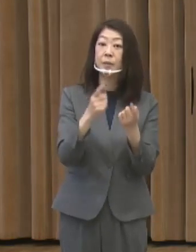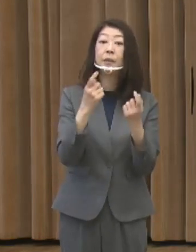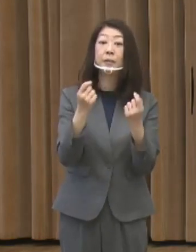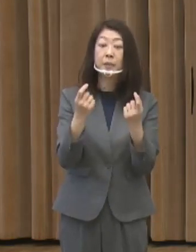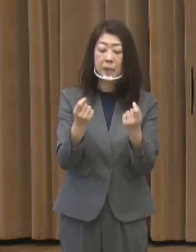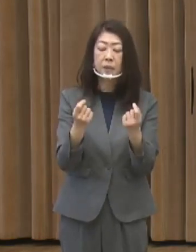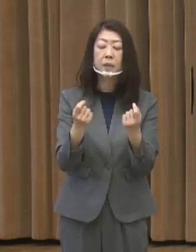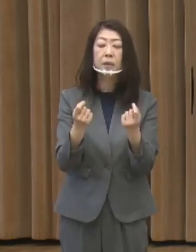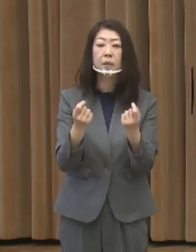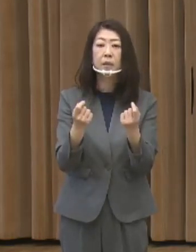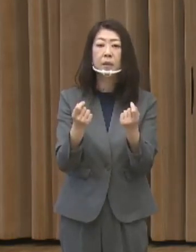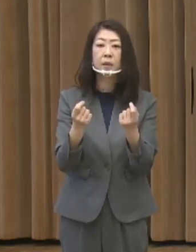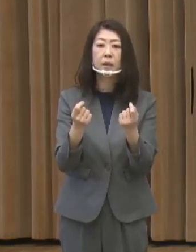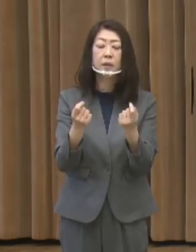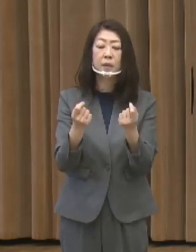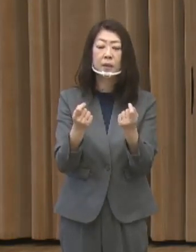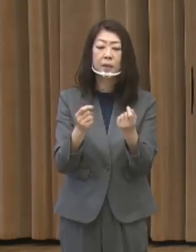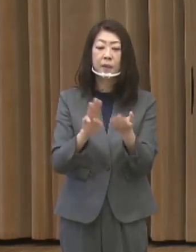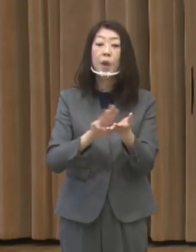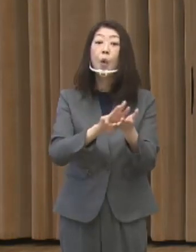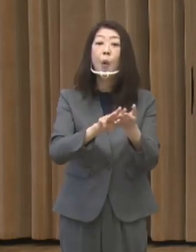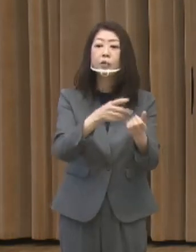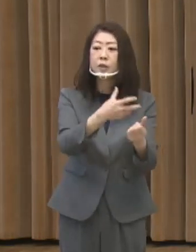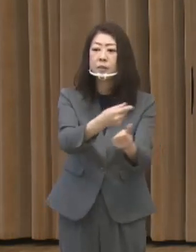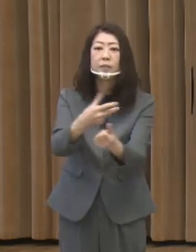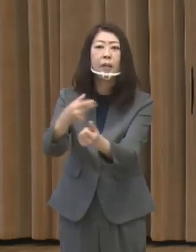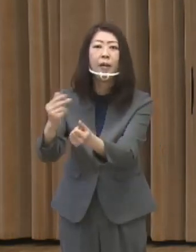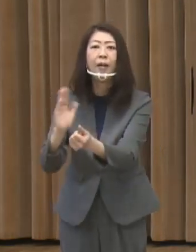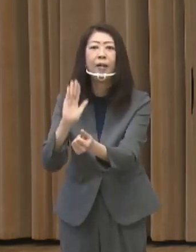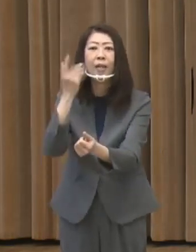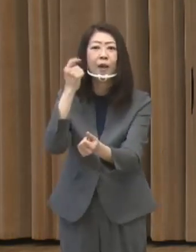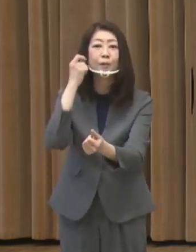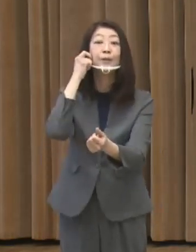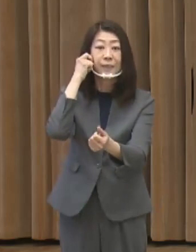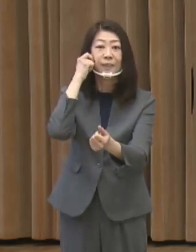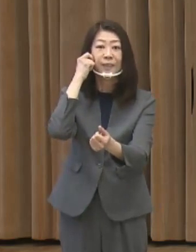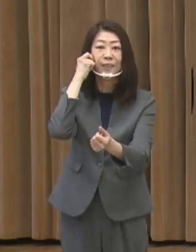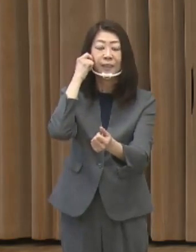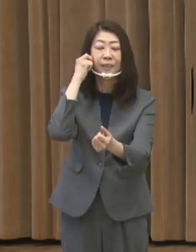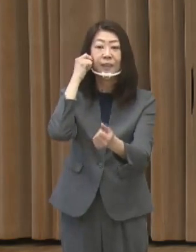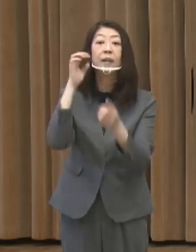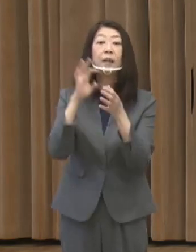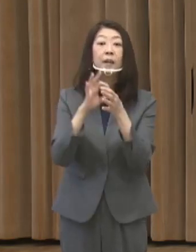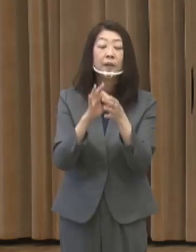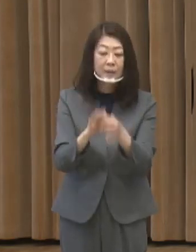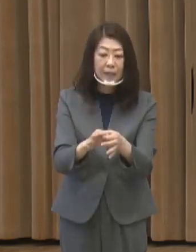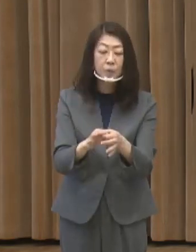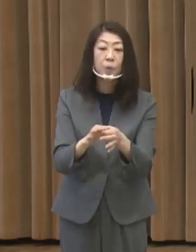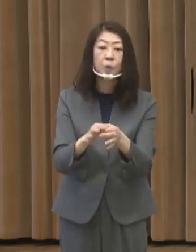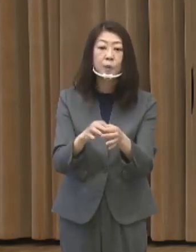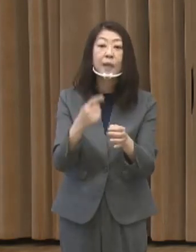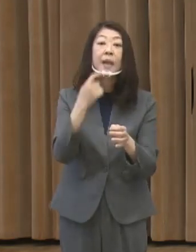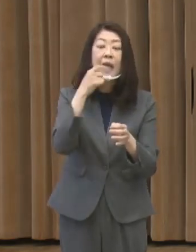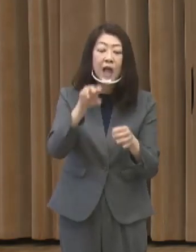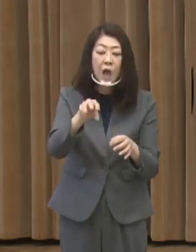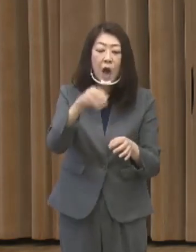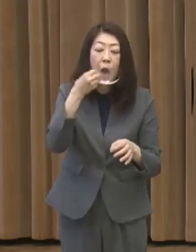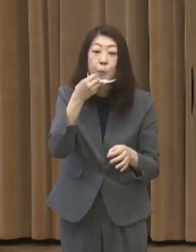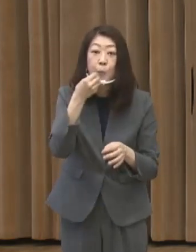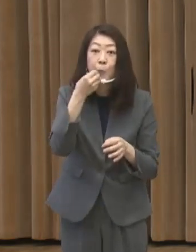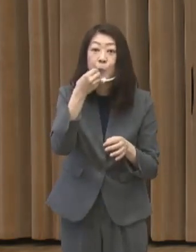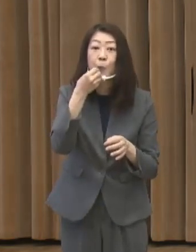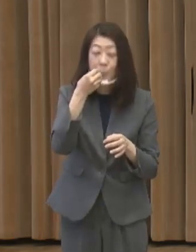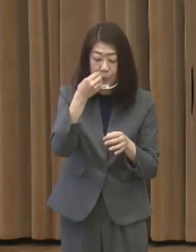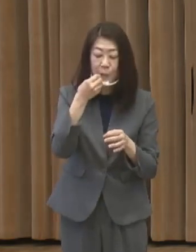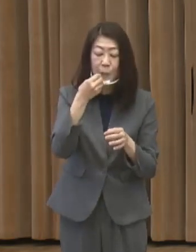たとおり、ワクチンの接種がなかなか難しいので、経口ワクチンを散布することによってイノシシが